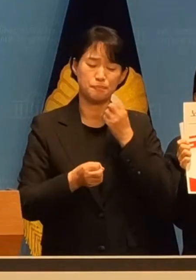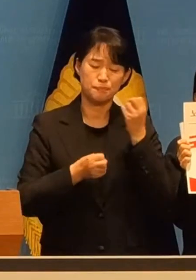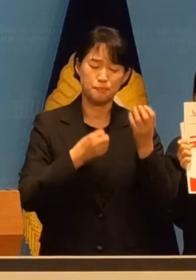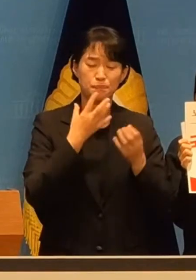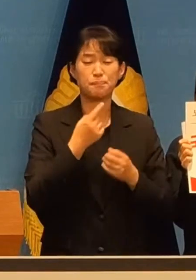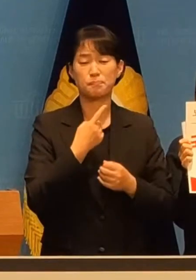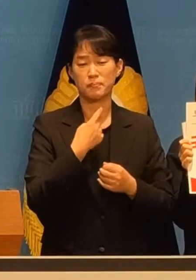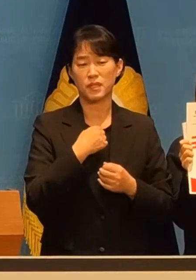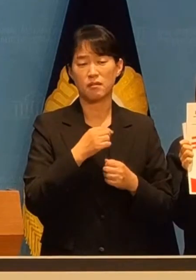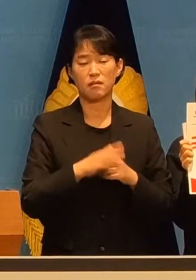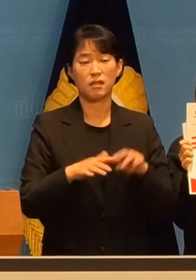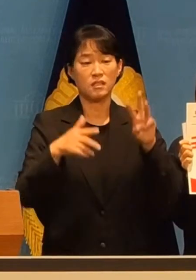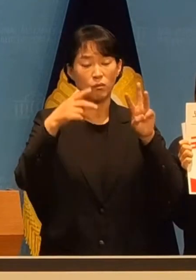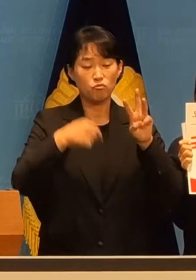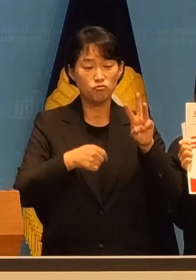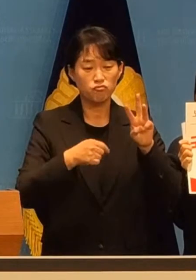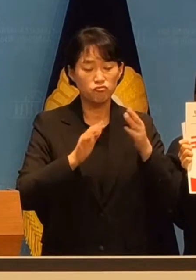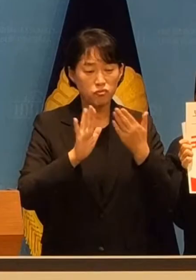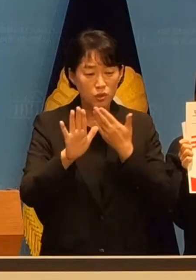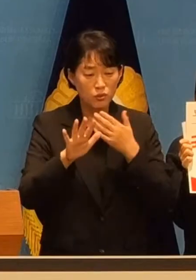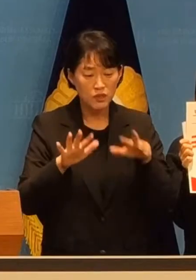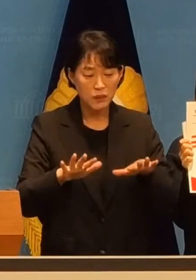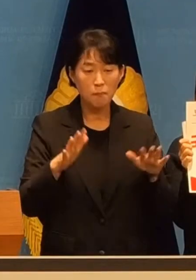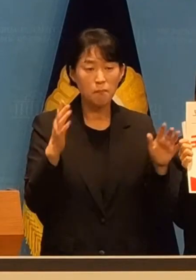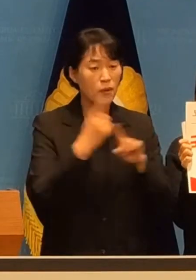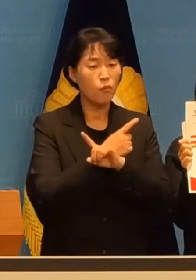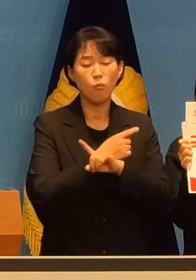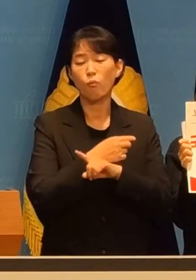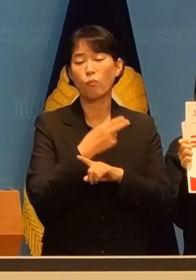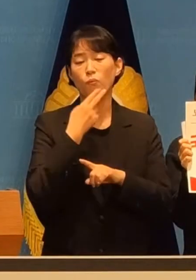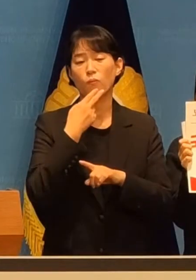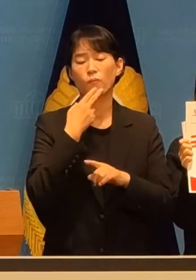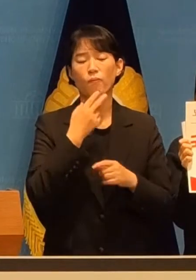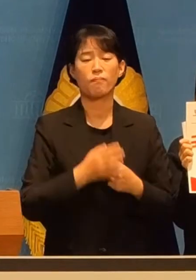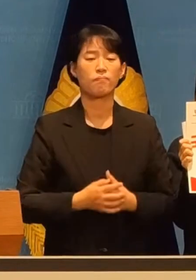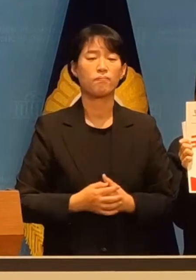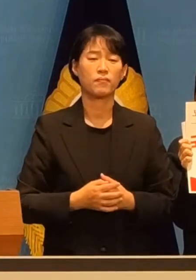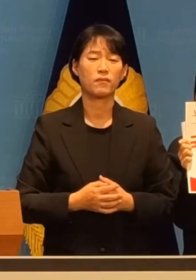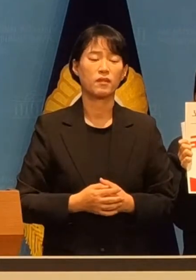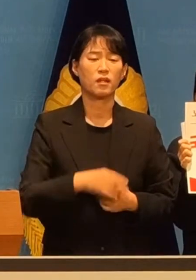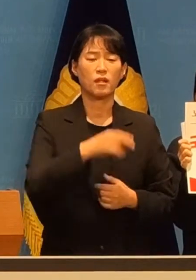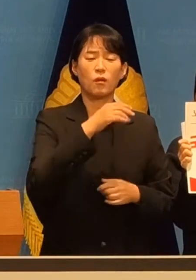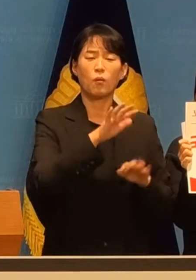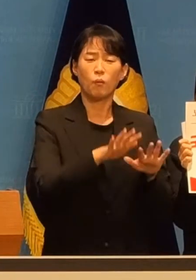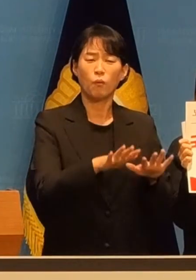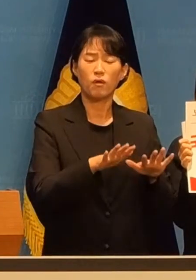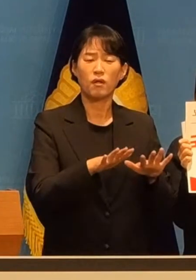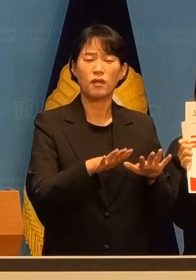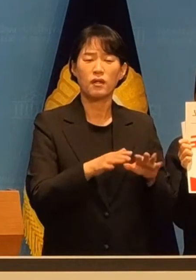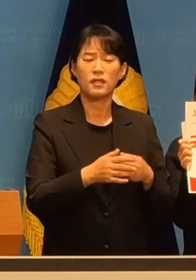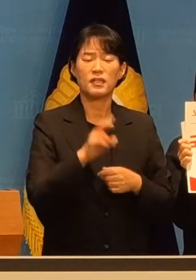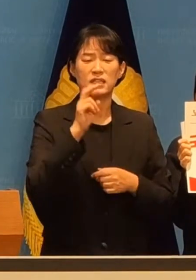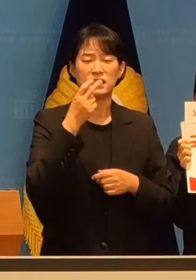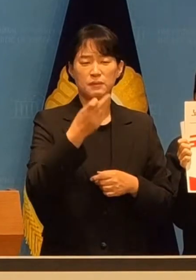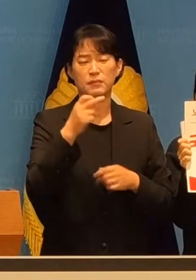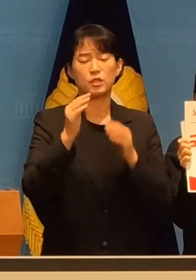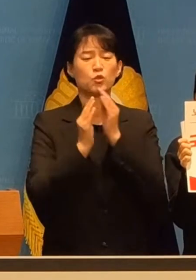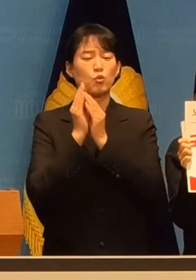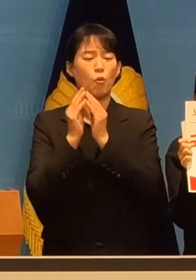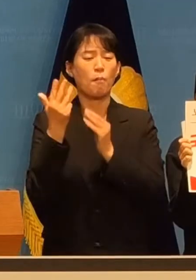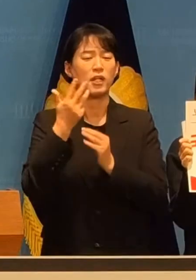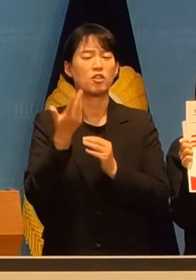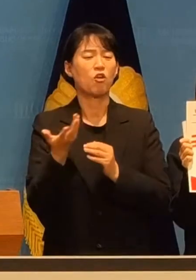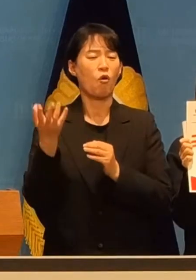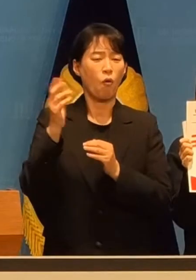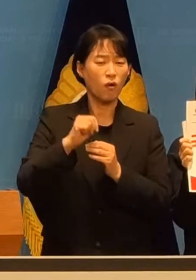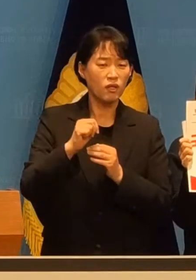지난 지금 단 한치도 달라진 것이 없습니다. 쿠팡은 올해 3분기 12조 8천억이라는 역대 최대